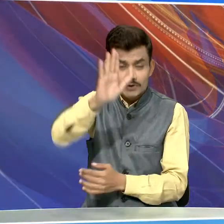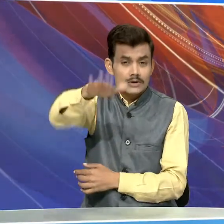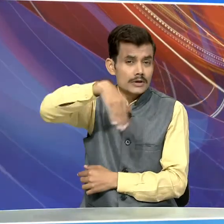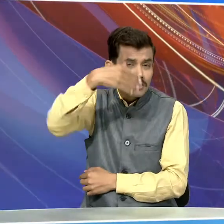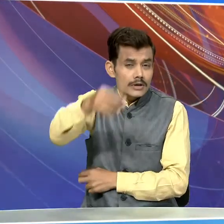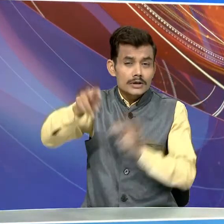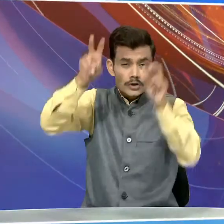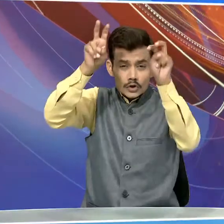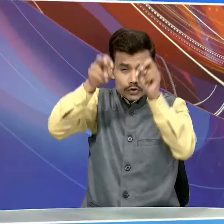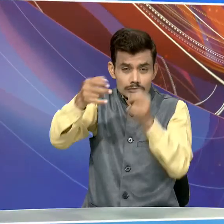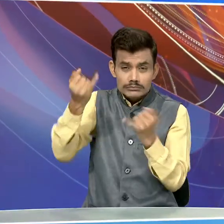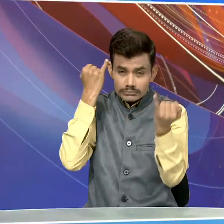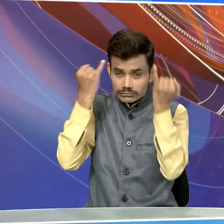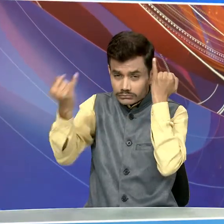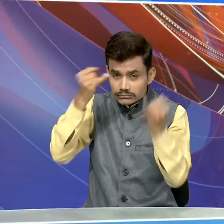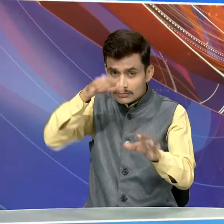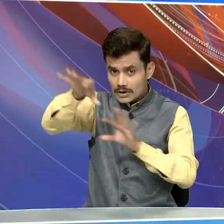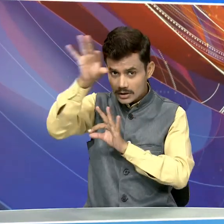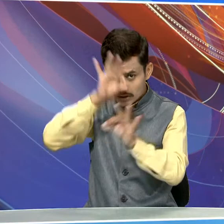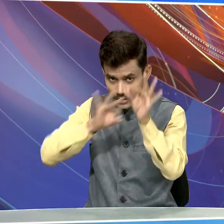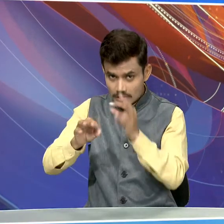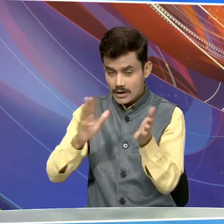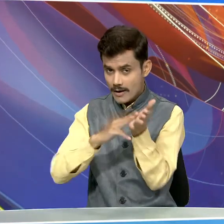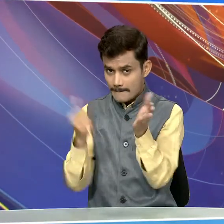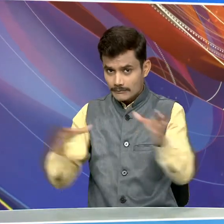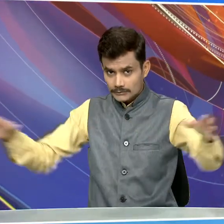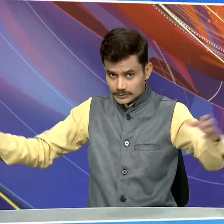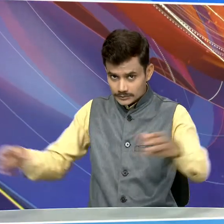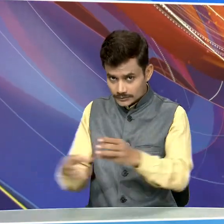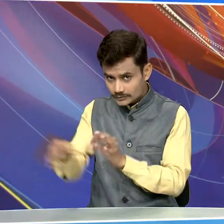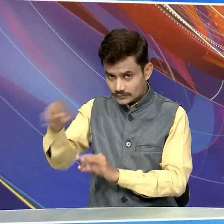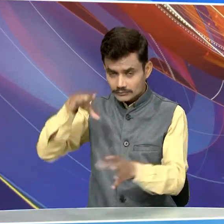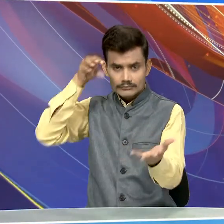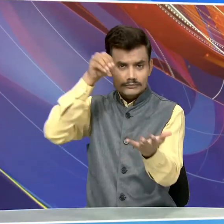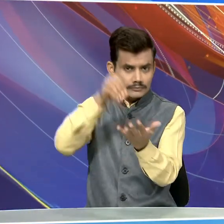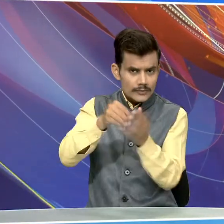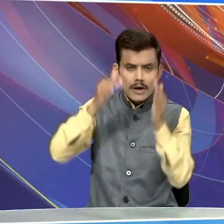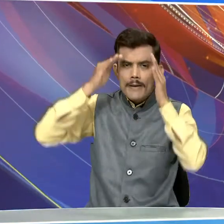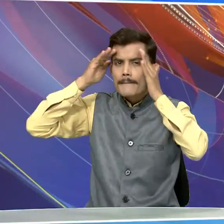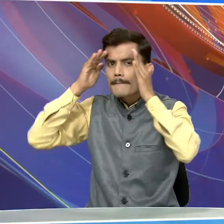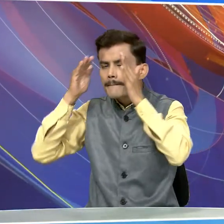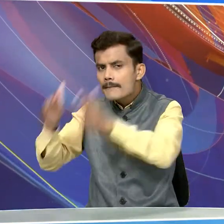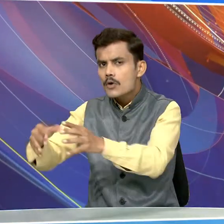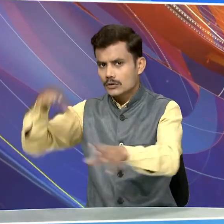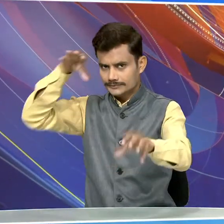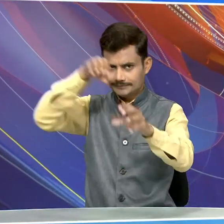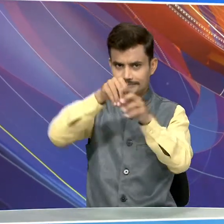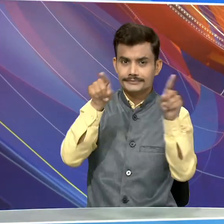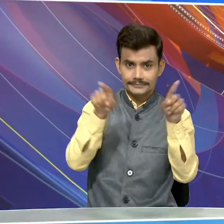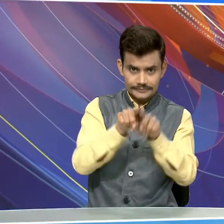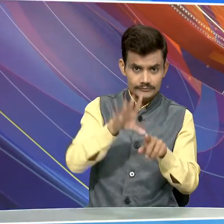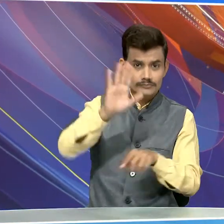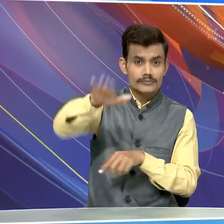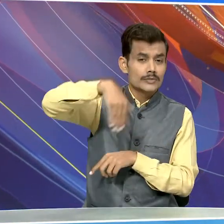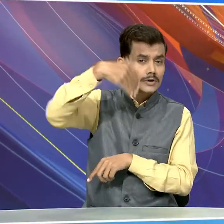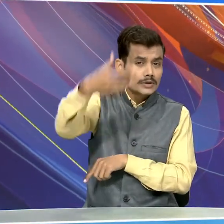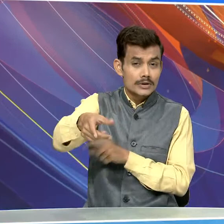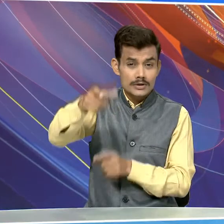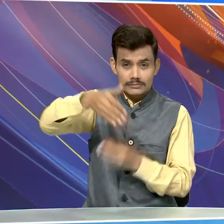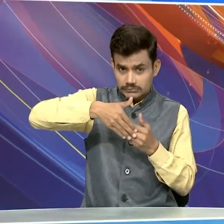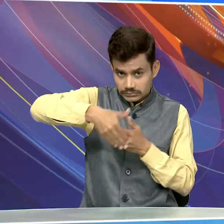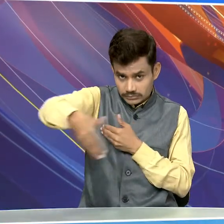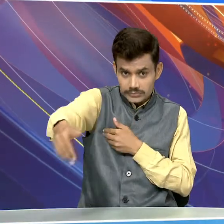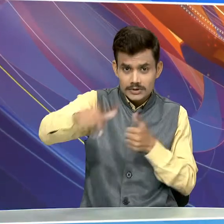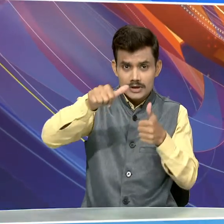इन सुझावों को मंत्री स्तरीय विज्ञप्ति का मसौदा तैयार करते समय उपयुक्त रूप से शामिल किया जाएगा, जिसे